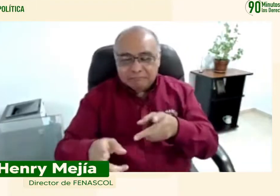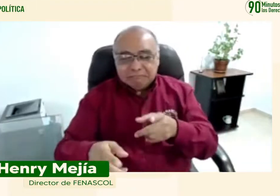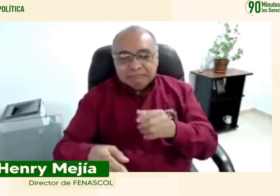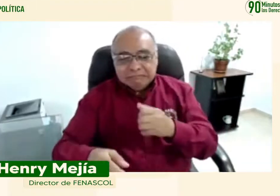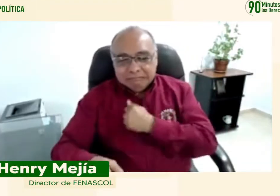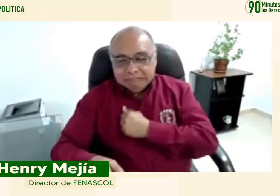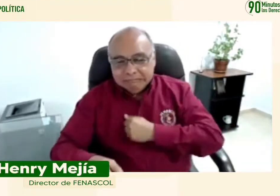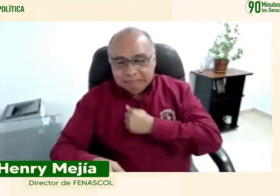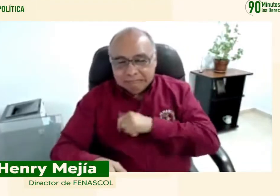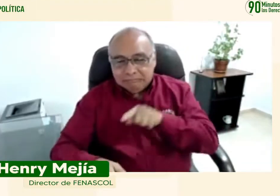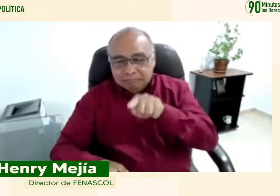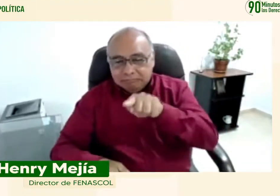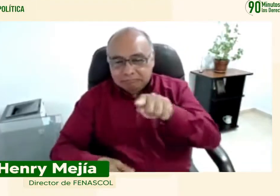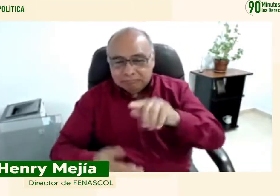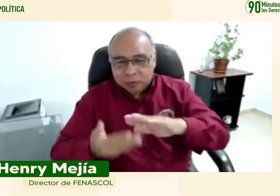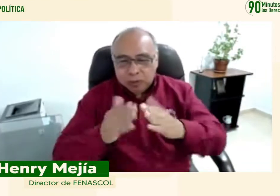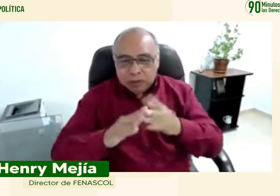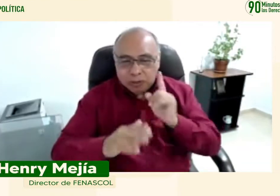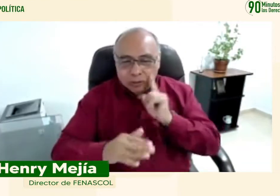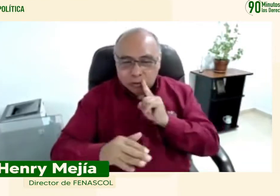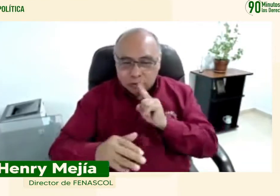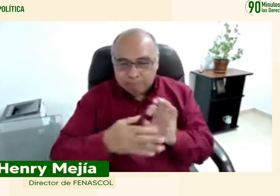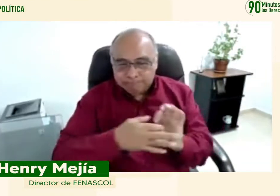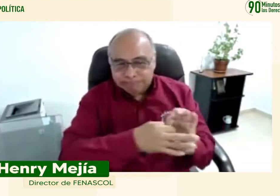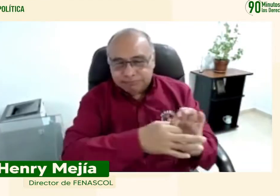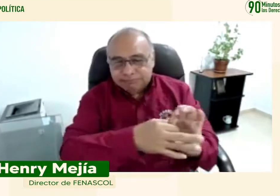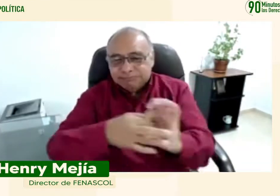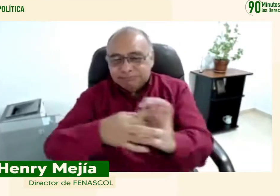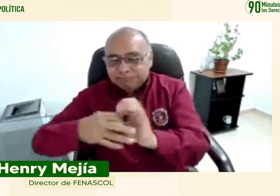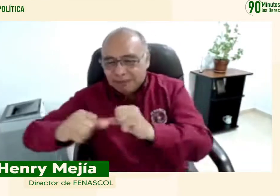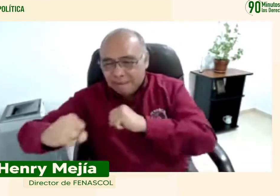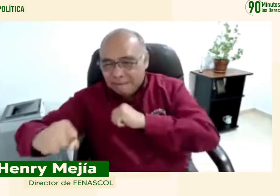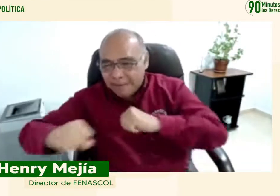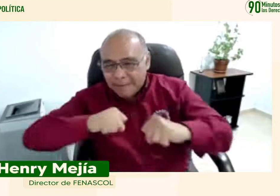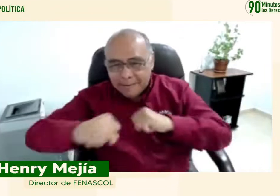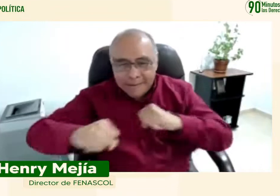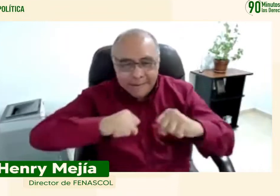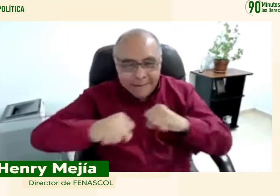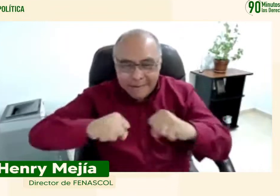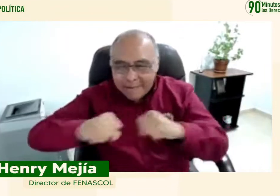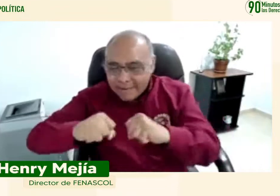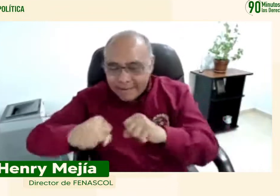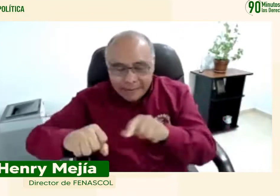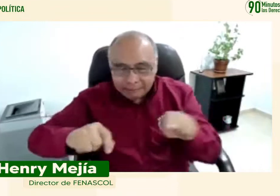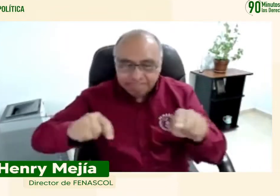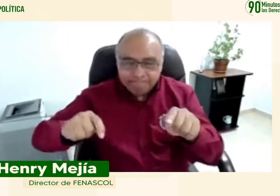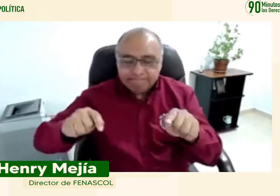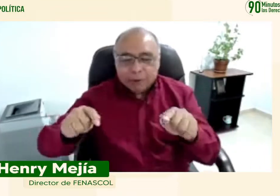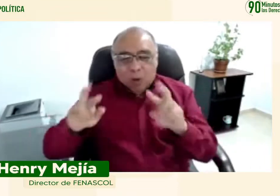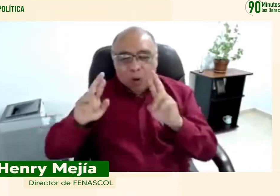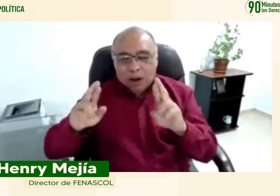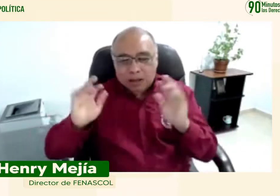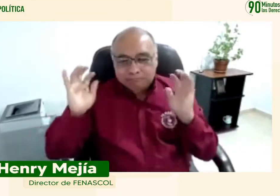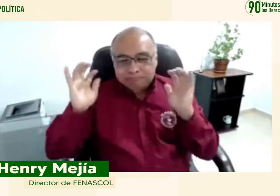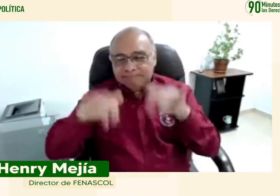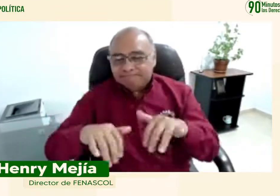ya recuerdan la fecha cada uno de ustedes recuerden que somos una comunidad vamos a estar muy muy unidos